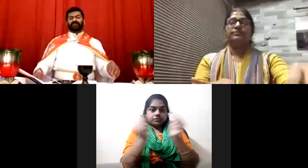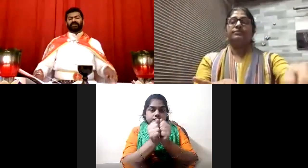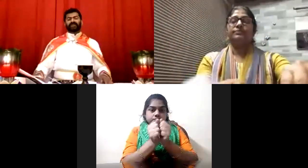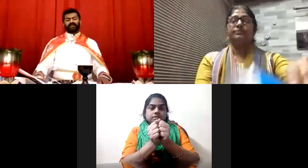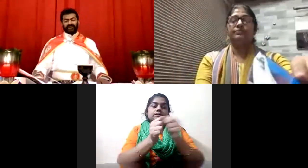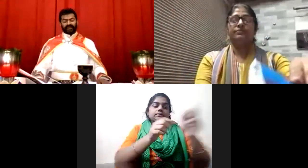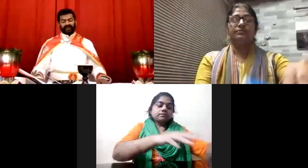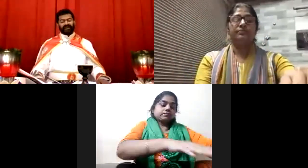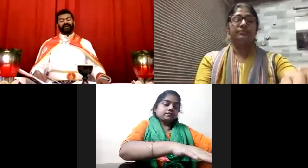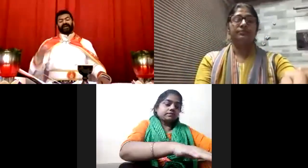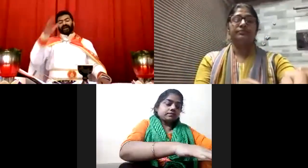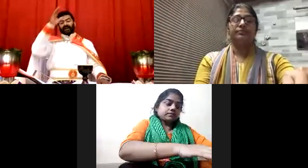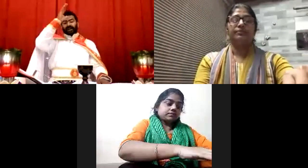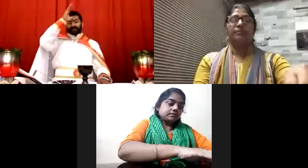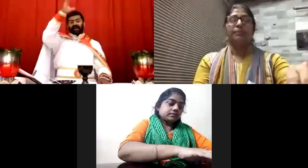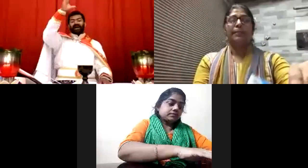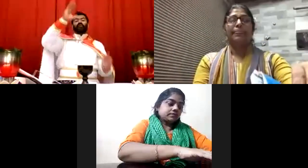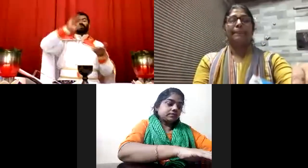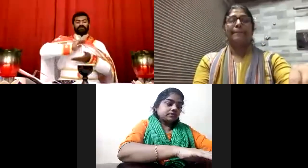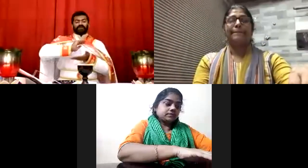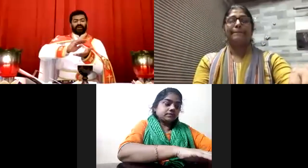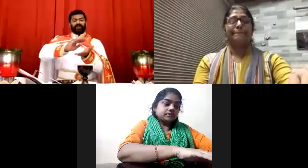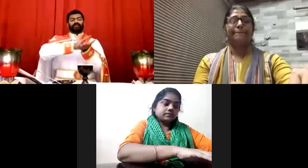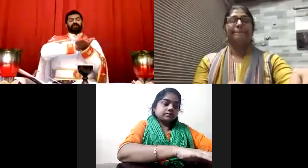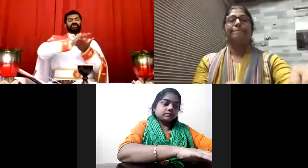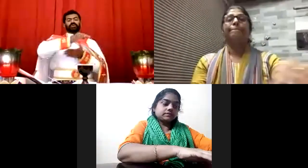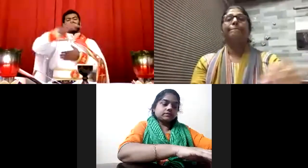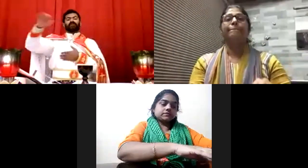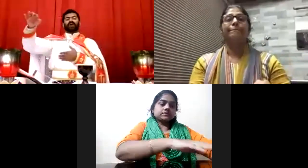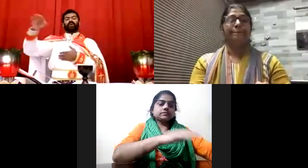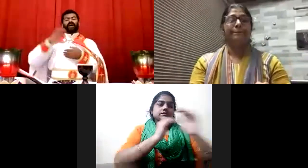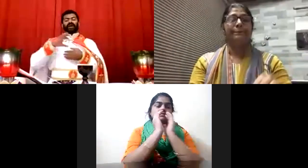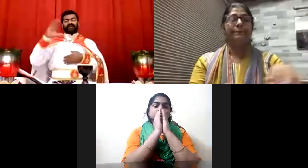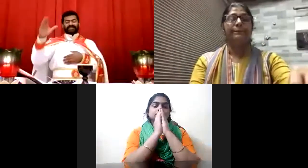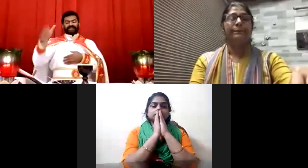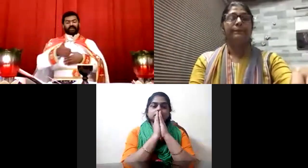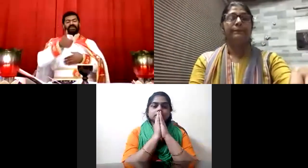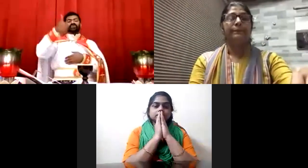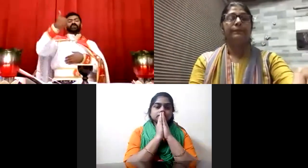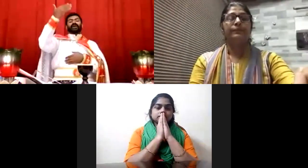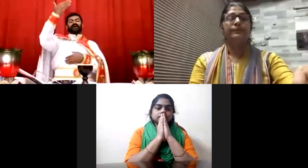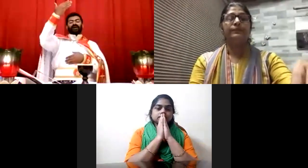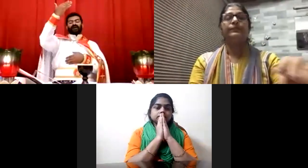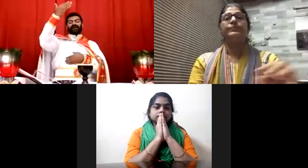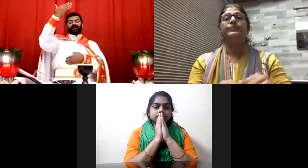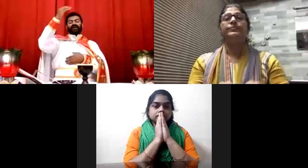സമാധാനം നമ്മോട് കൂടെ. പിതാവും പുത്രനും പരിശുദ്ധാത്മാവുമായ